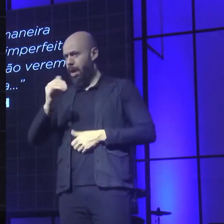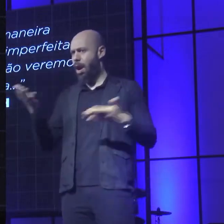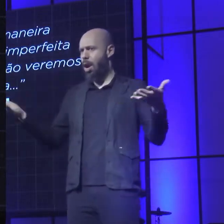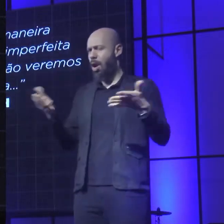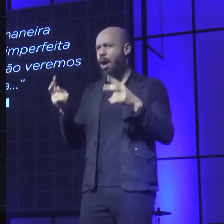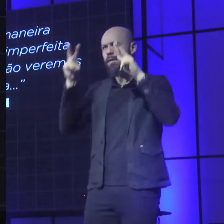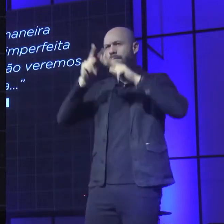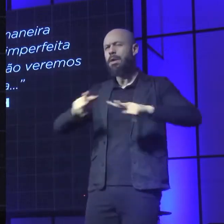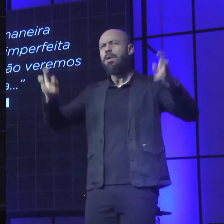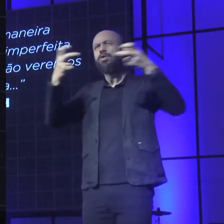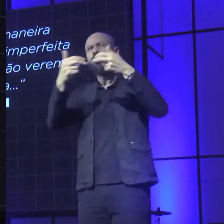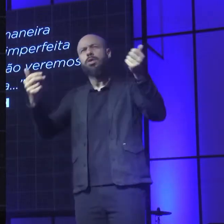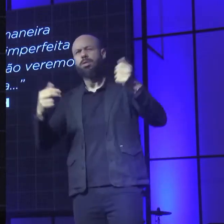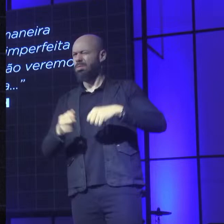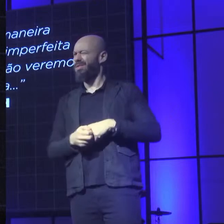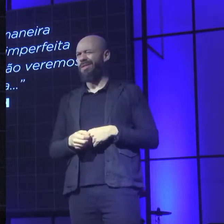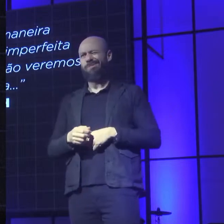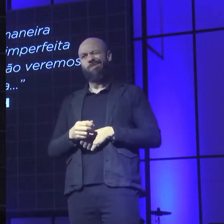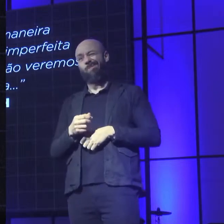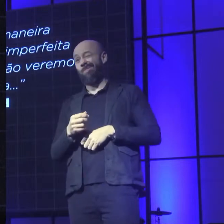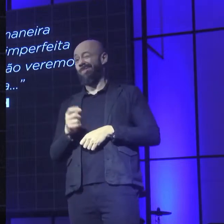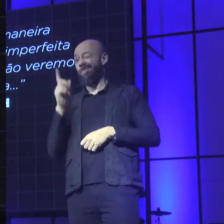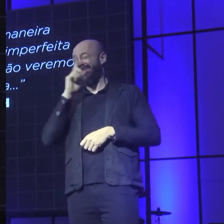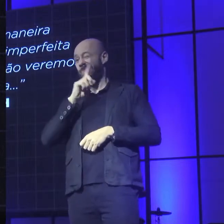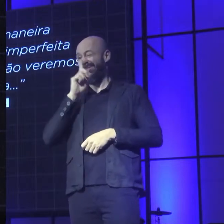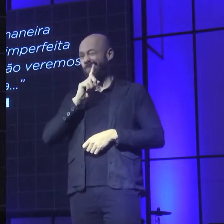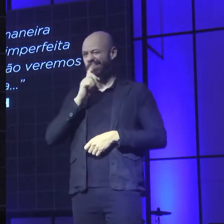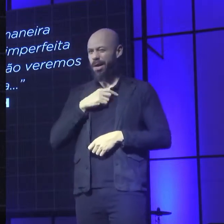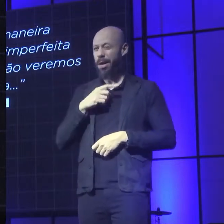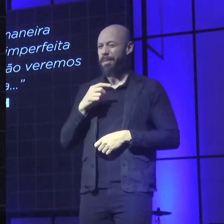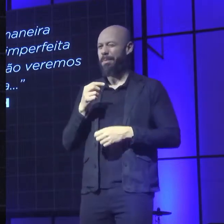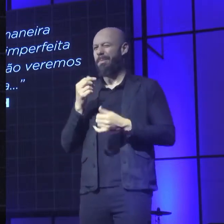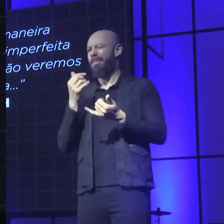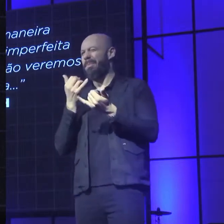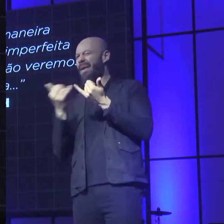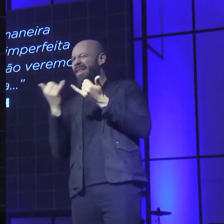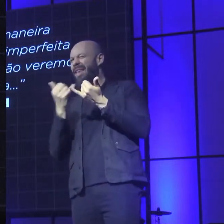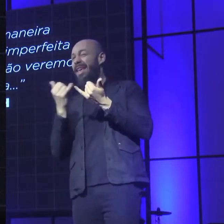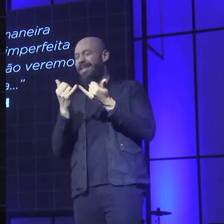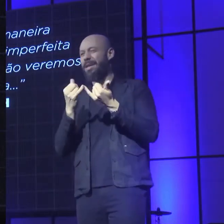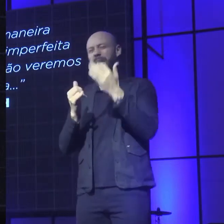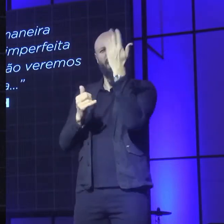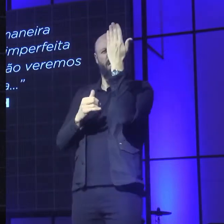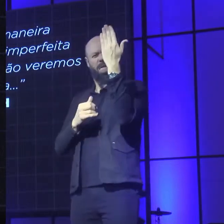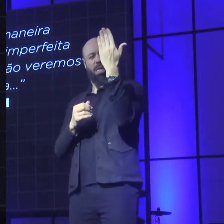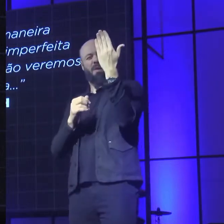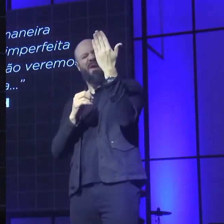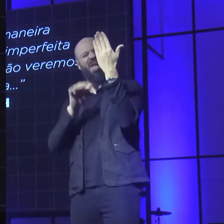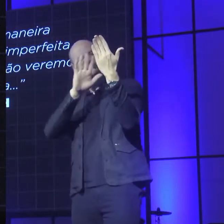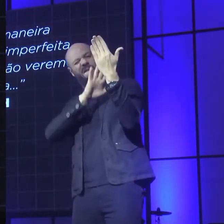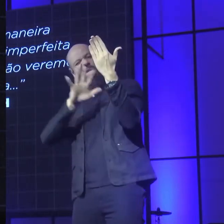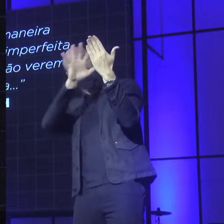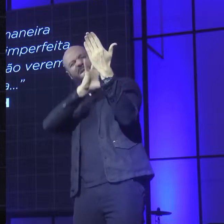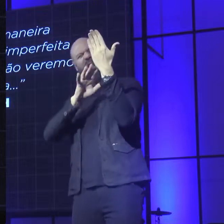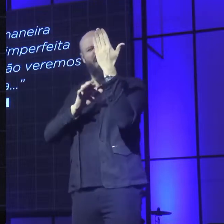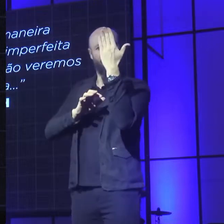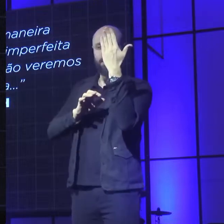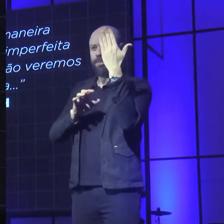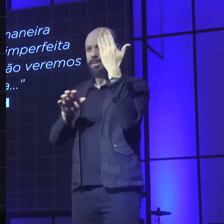de uma maneira imperfeita, como uma imagem imperfeita num espelho embaçado. Quando você toma